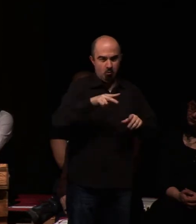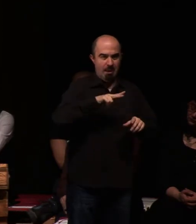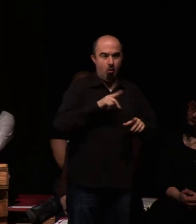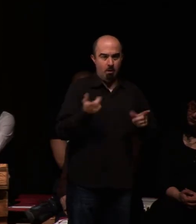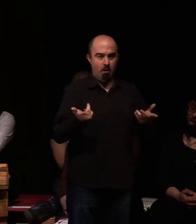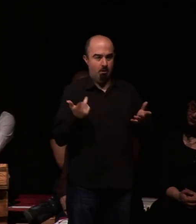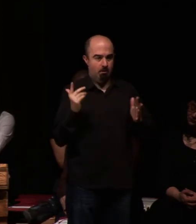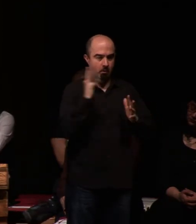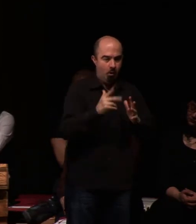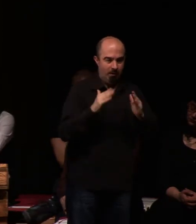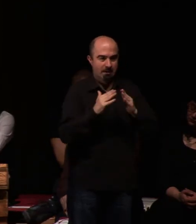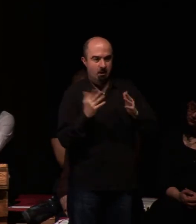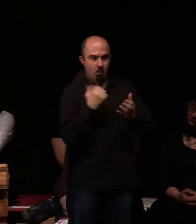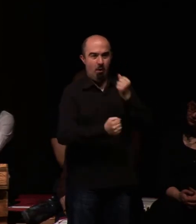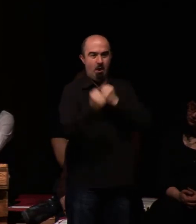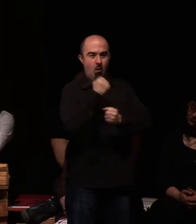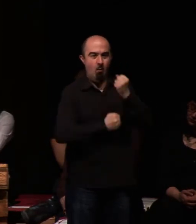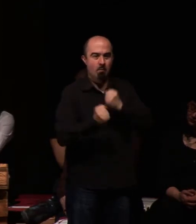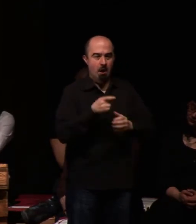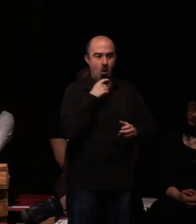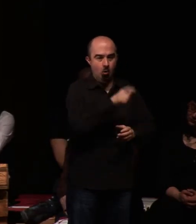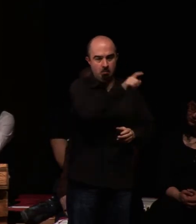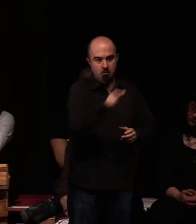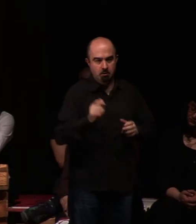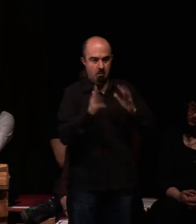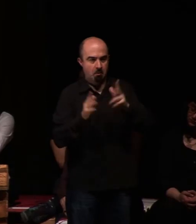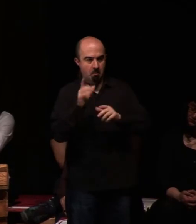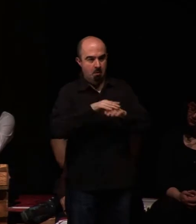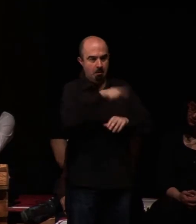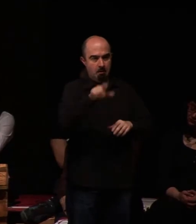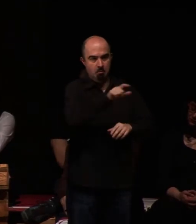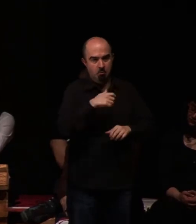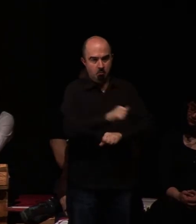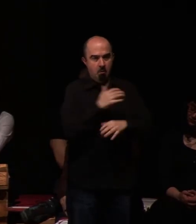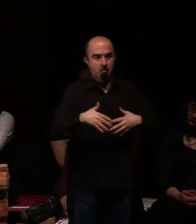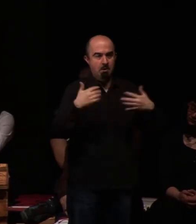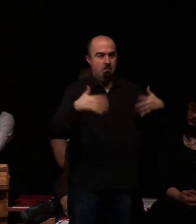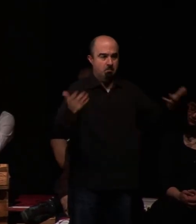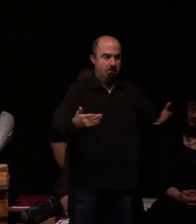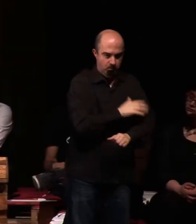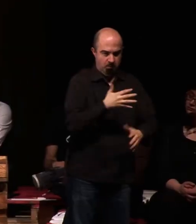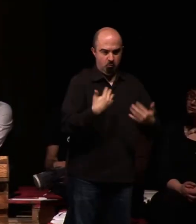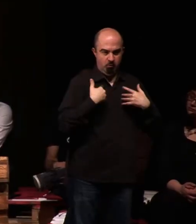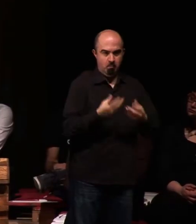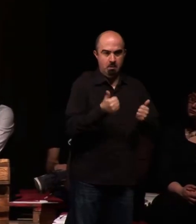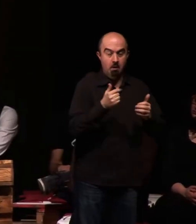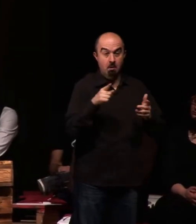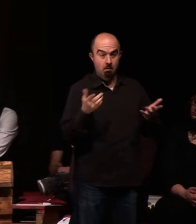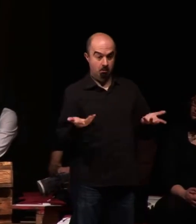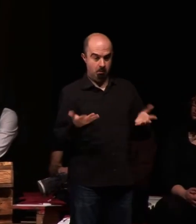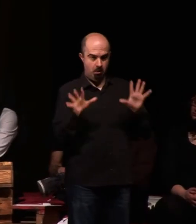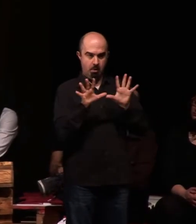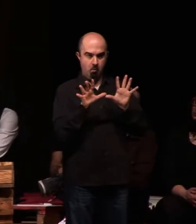per despossessió i de les economies de rapinya i saqueig fonamentades en l'especulació financera. Resulta que